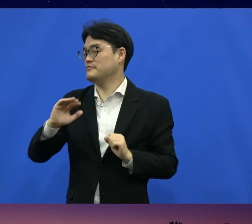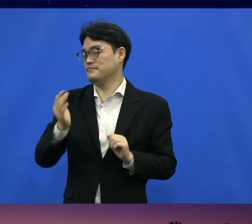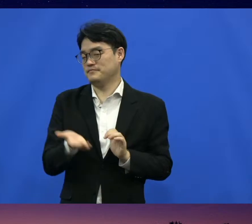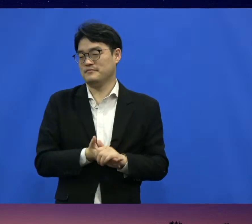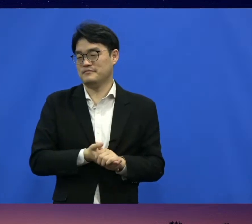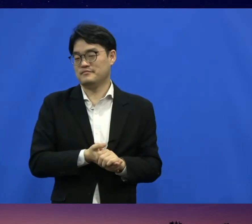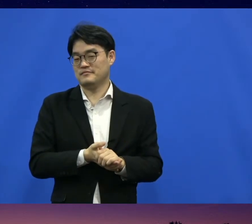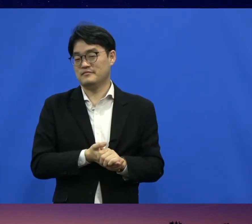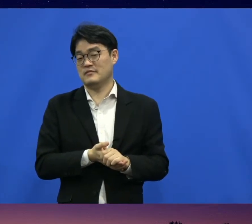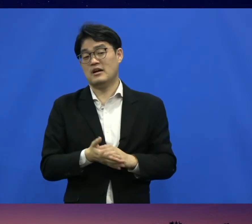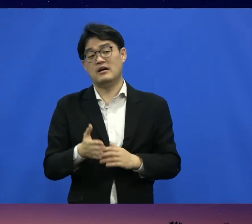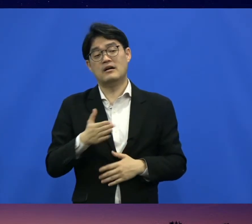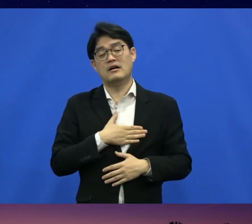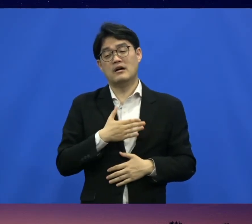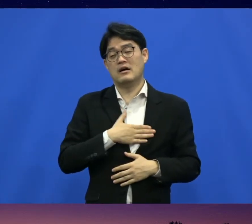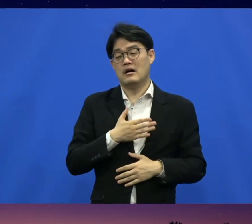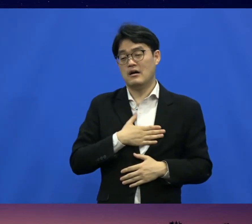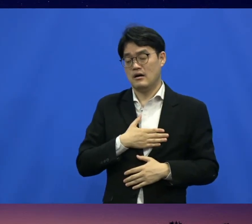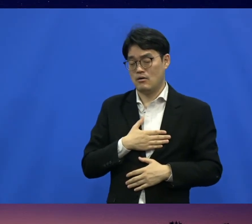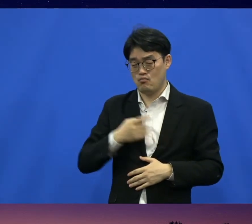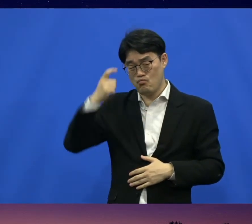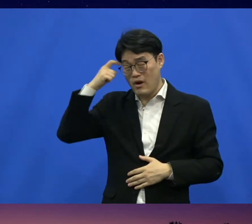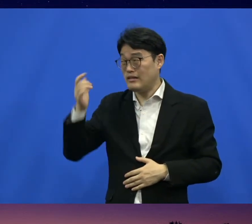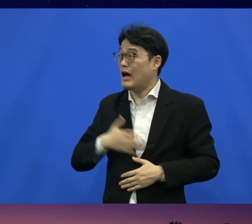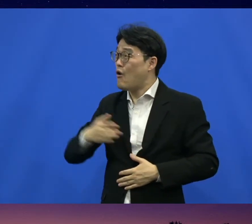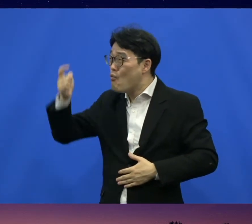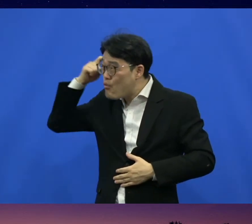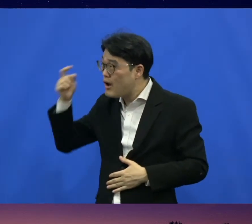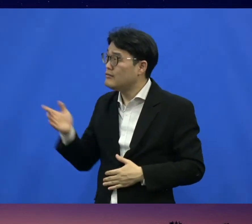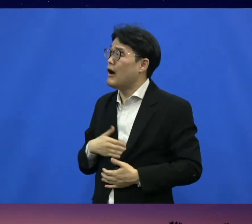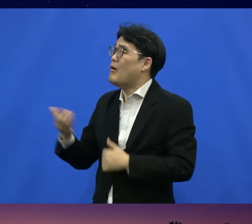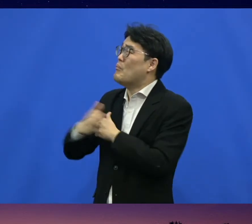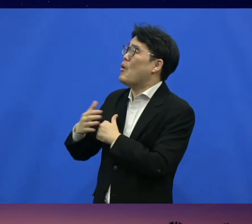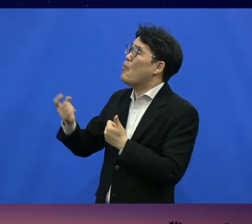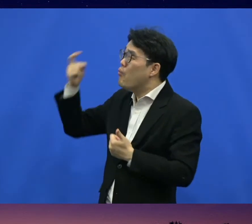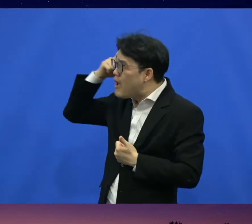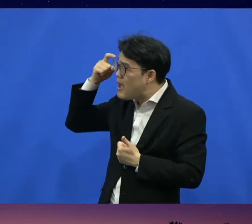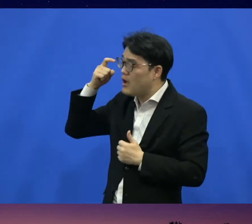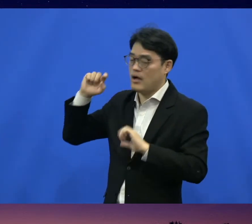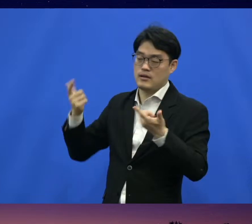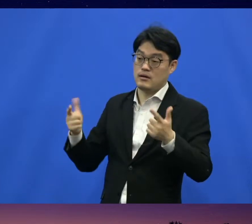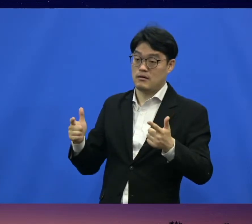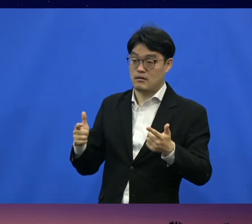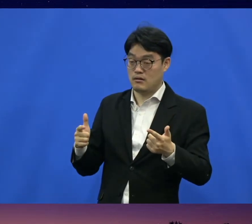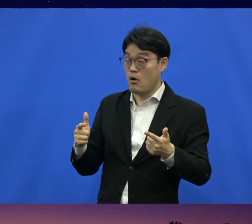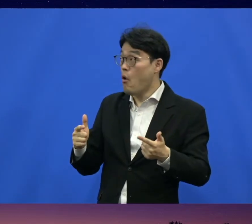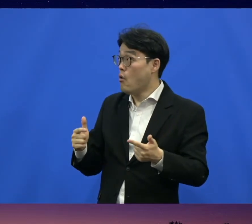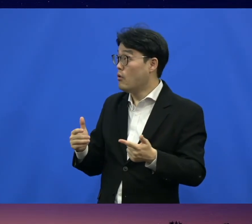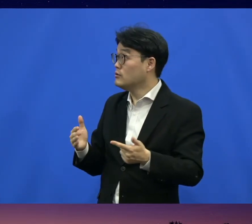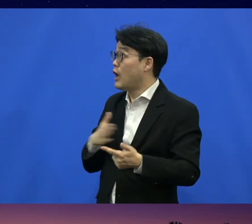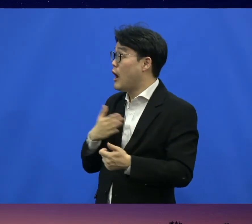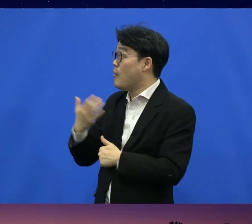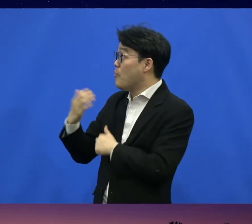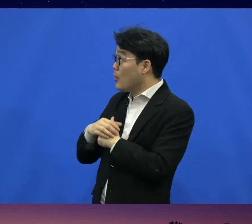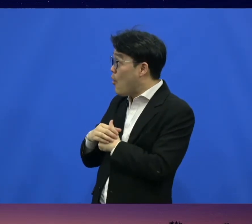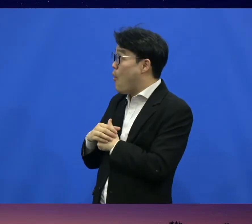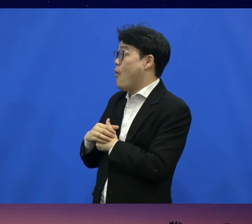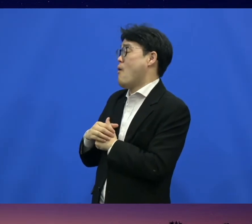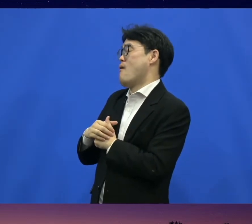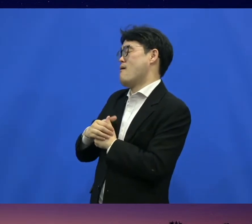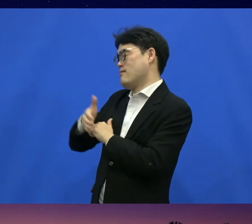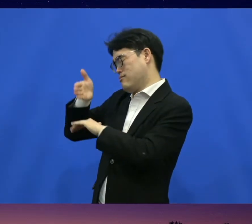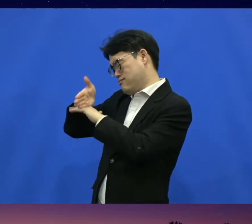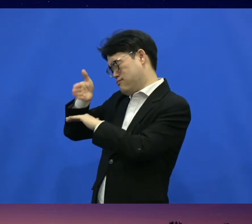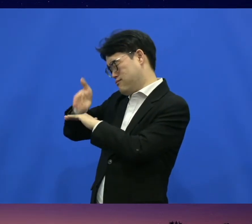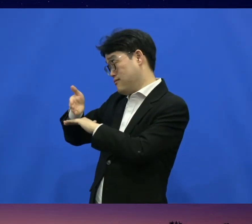왜 내가 이 일을 해야 돼? 아니에요. 나 같은 사람에게 이런 일을 맡겨주시다니. 그죠? 어찌